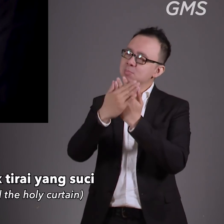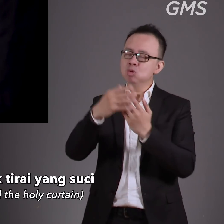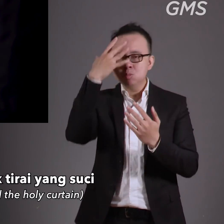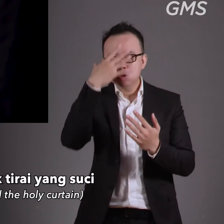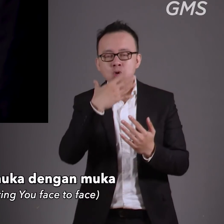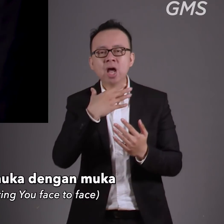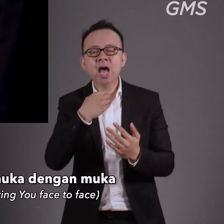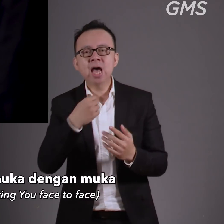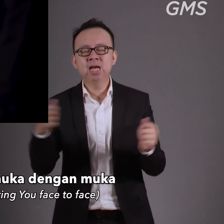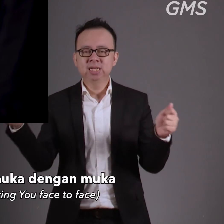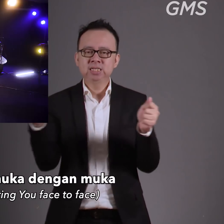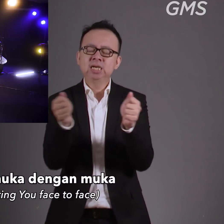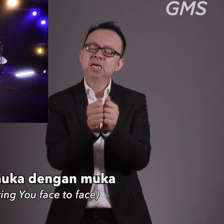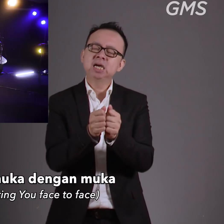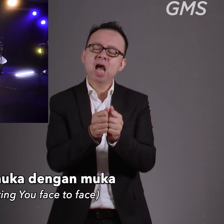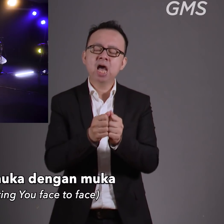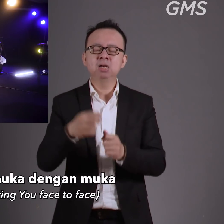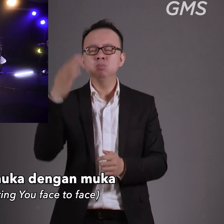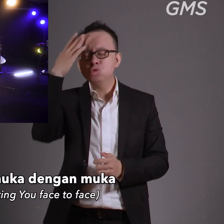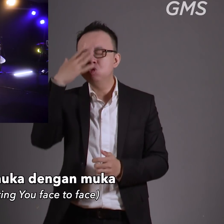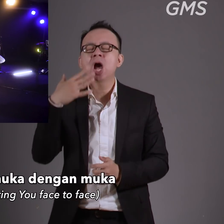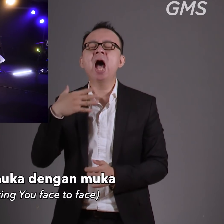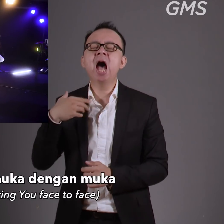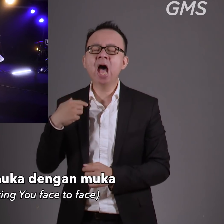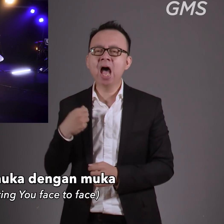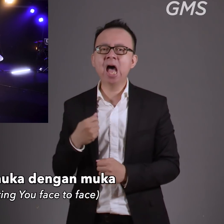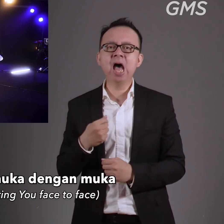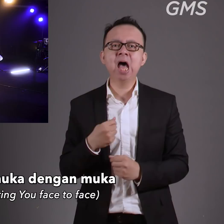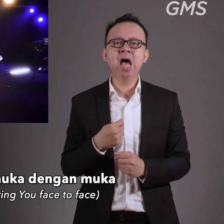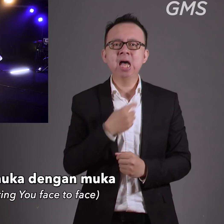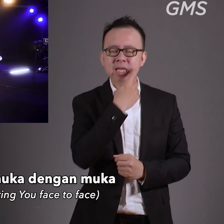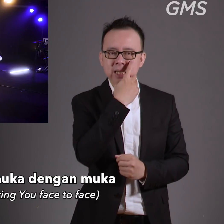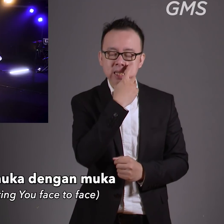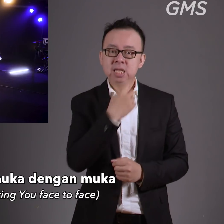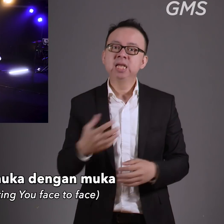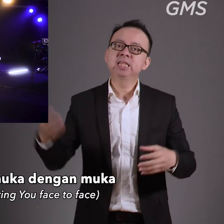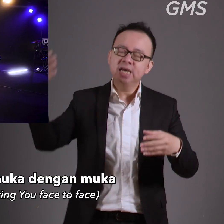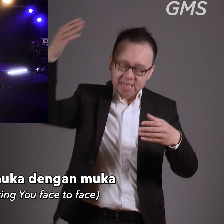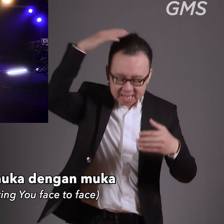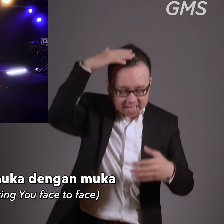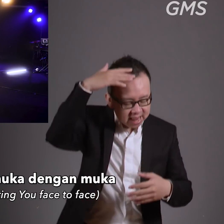Bertemu muka dengan muka,